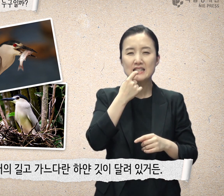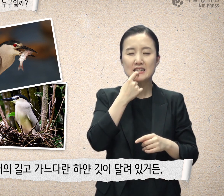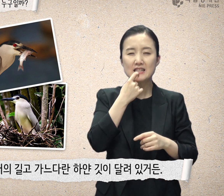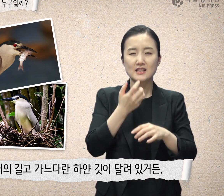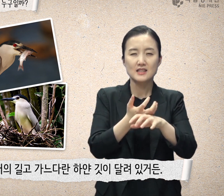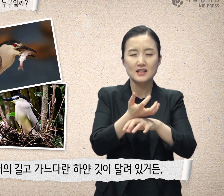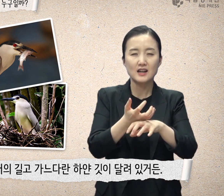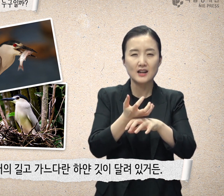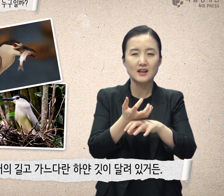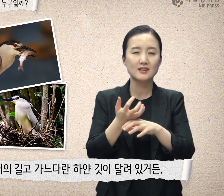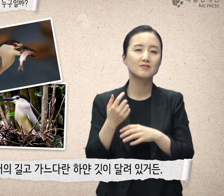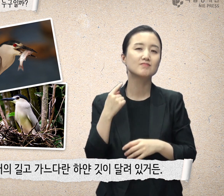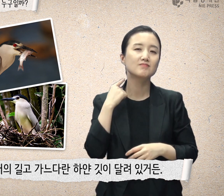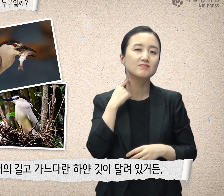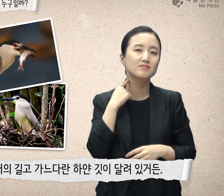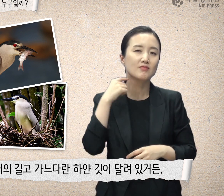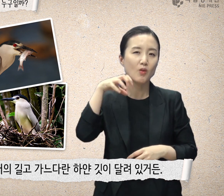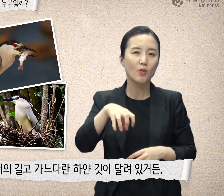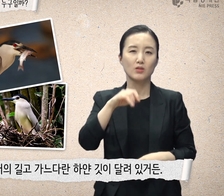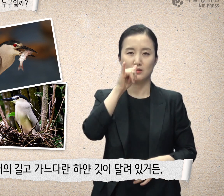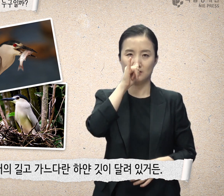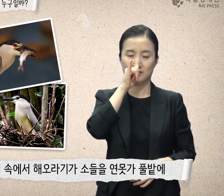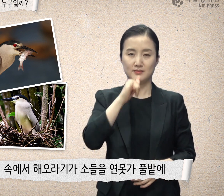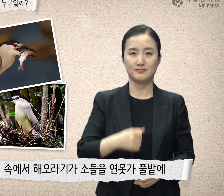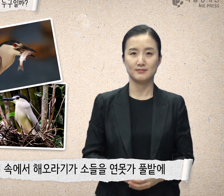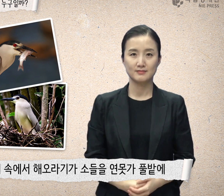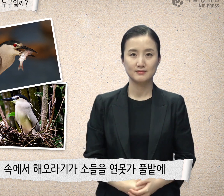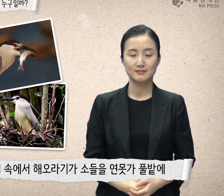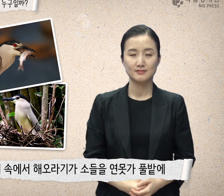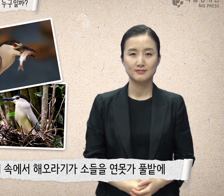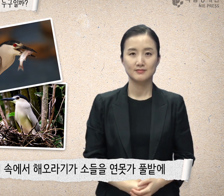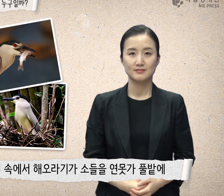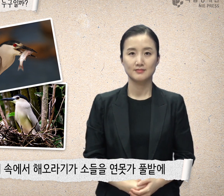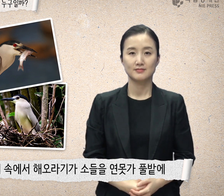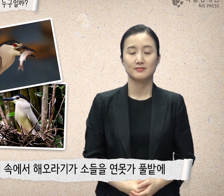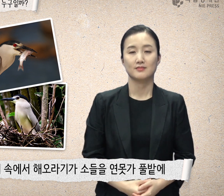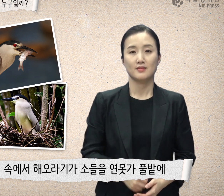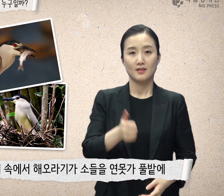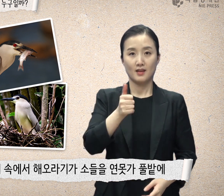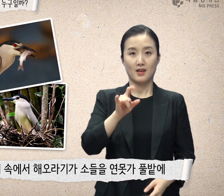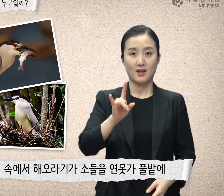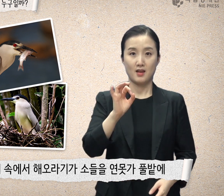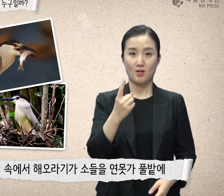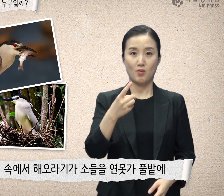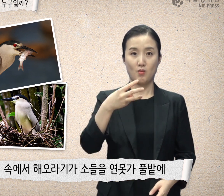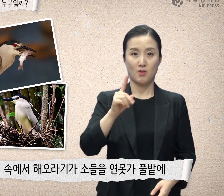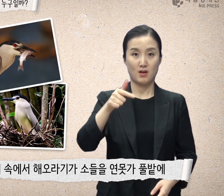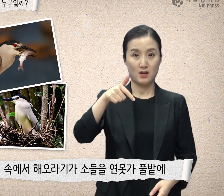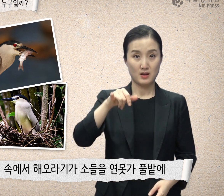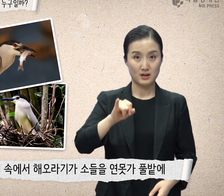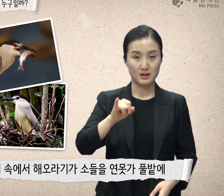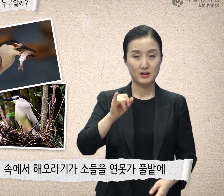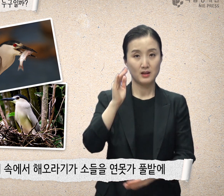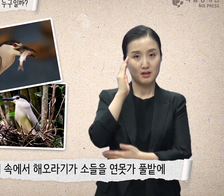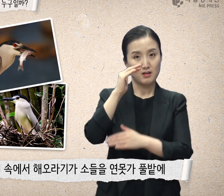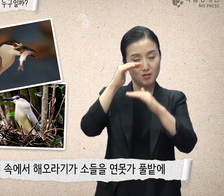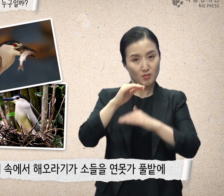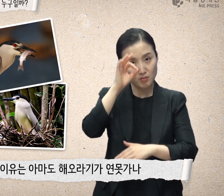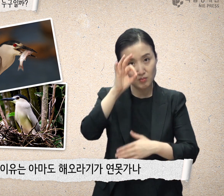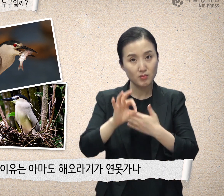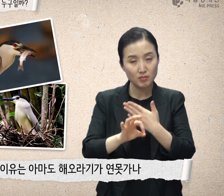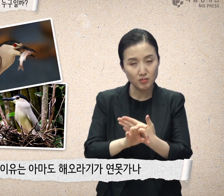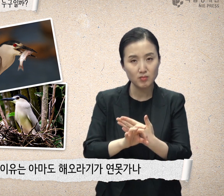하얀게 시달려 있거든 목동 의 이야기 속에서 해오라기 가 소 드릴 연모 까